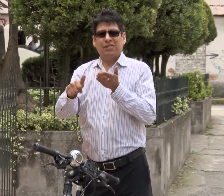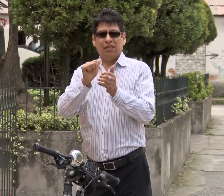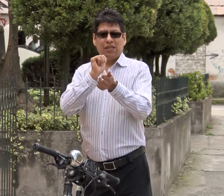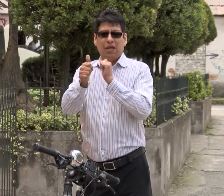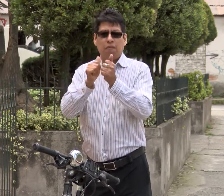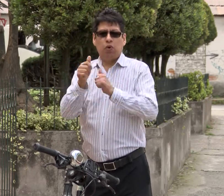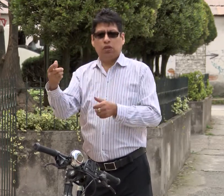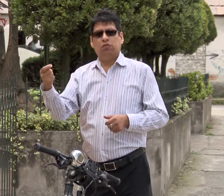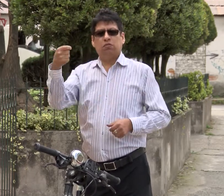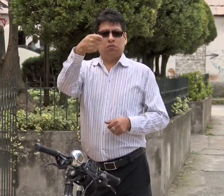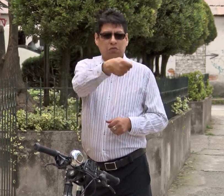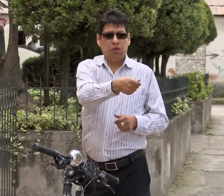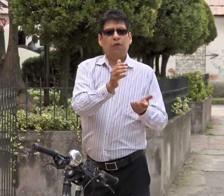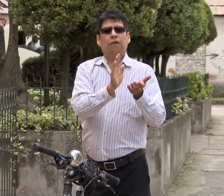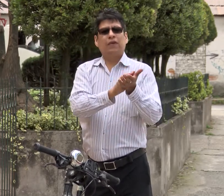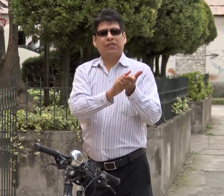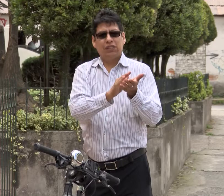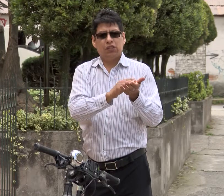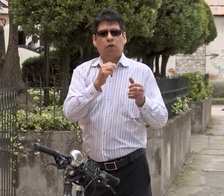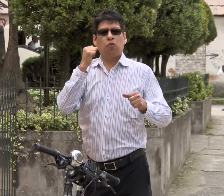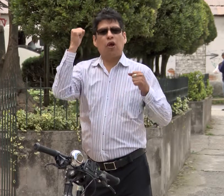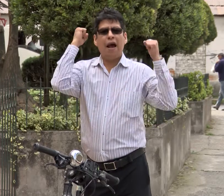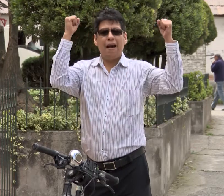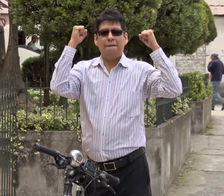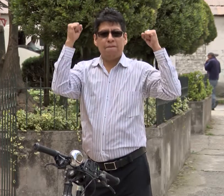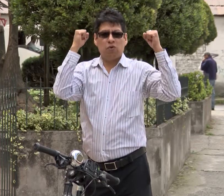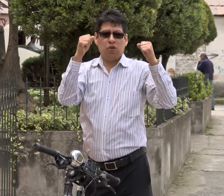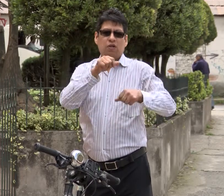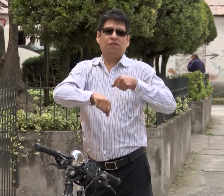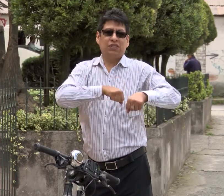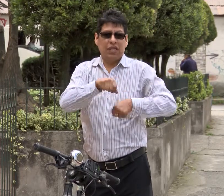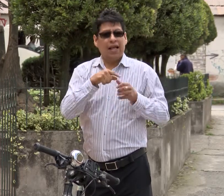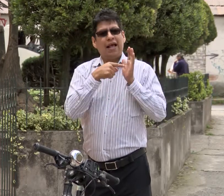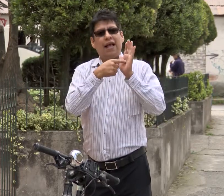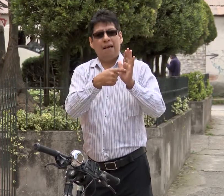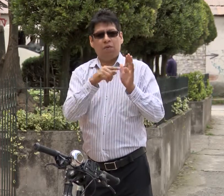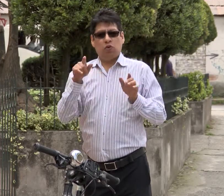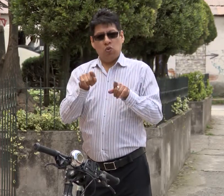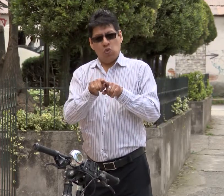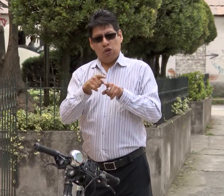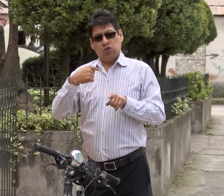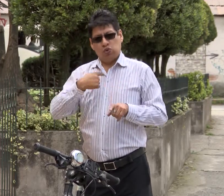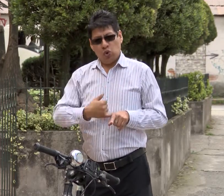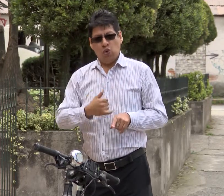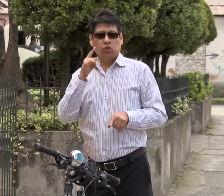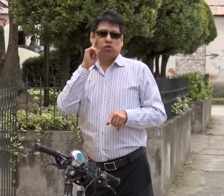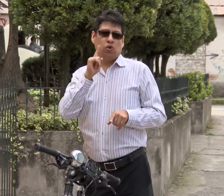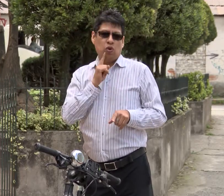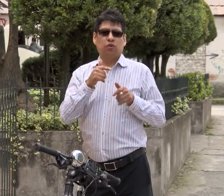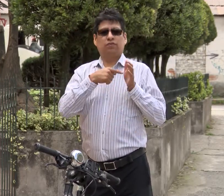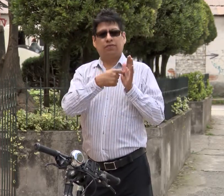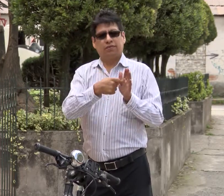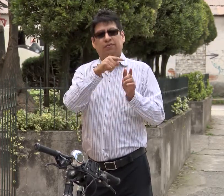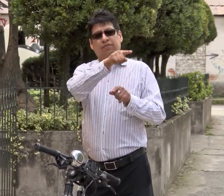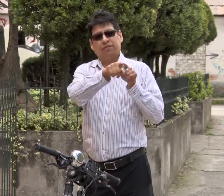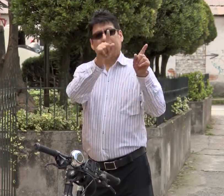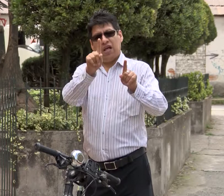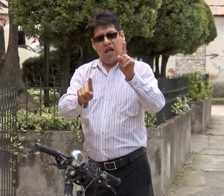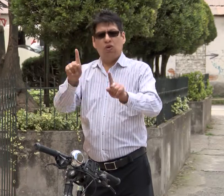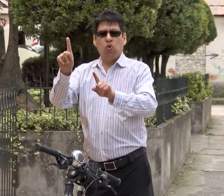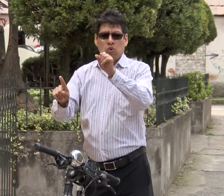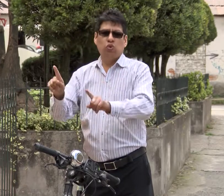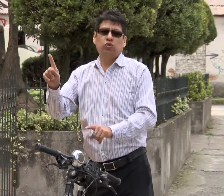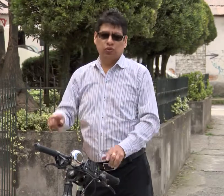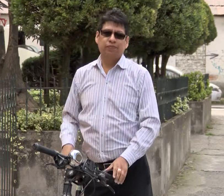se ha ganado incluso a varias medallas esto es muy importante apoyar a las personas con discapacidad en los deportes aún